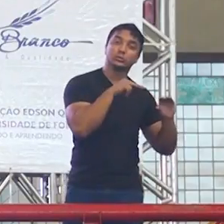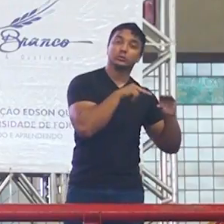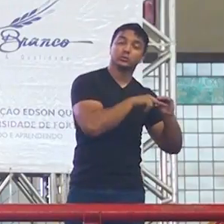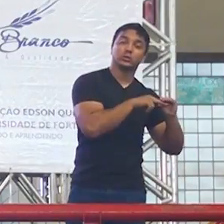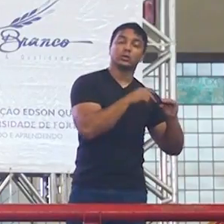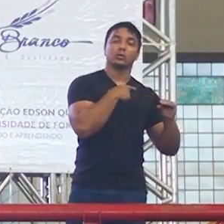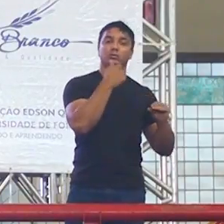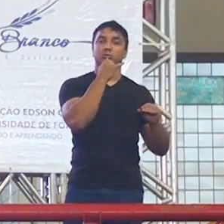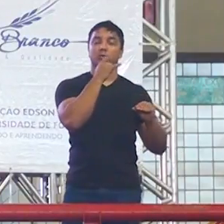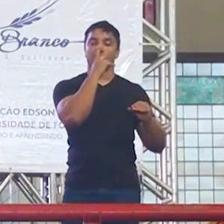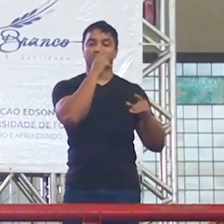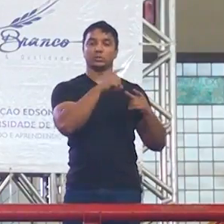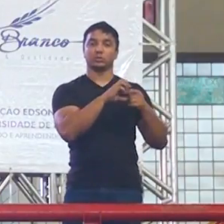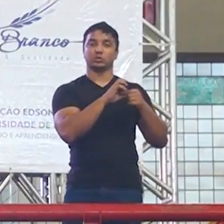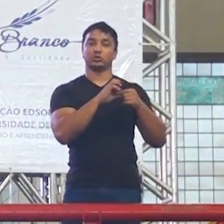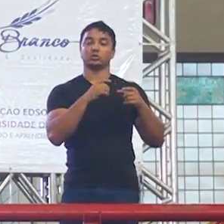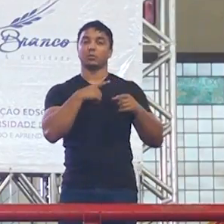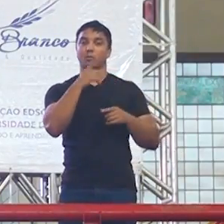como? Zoada.